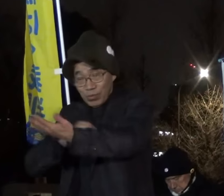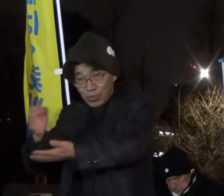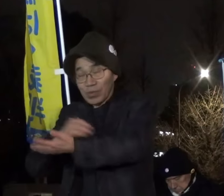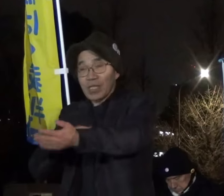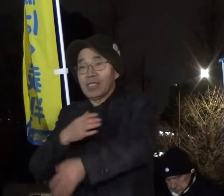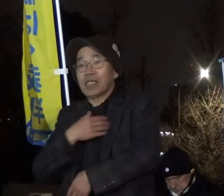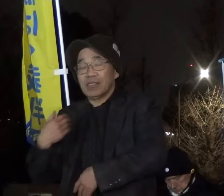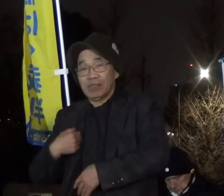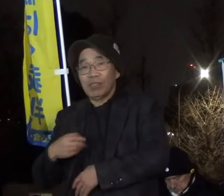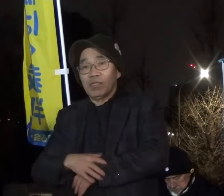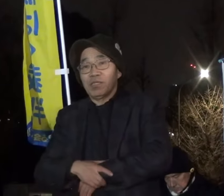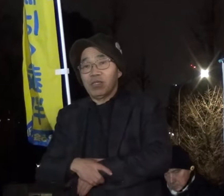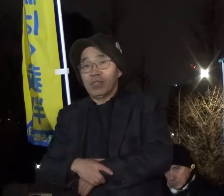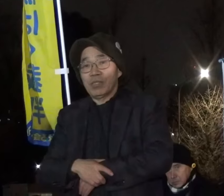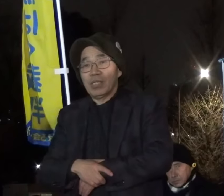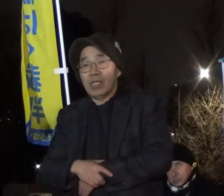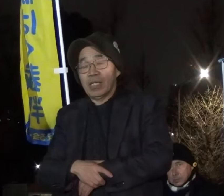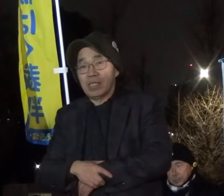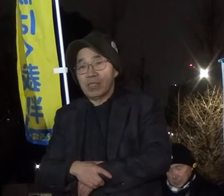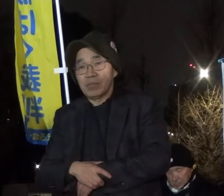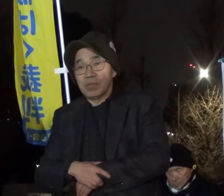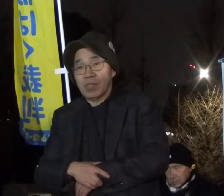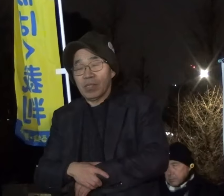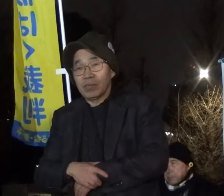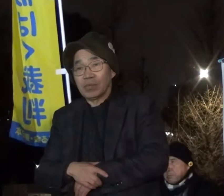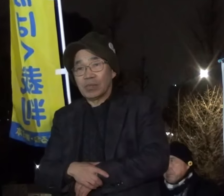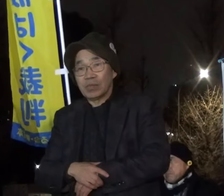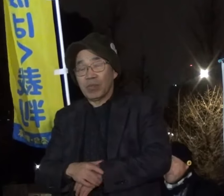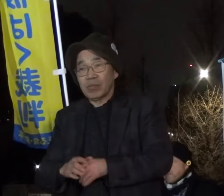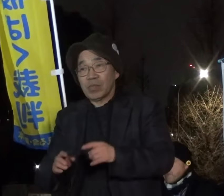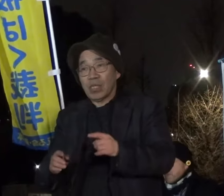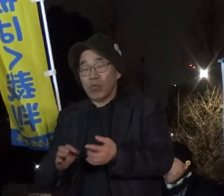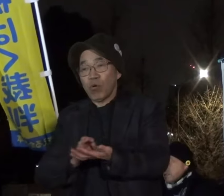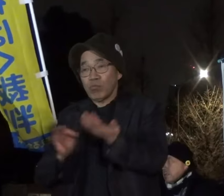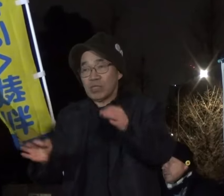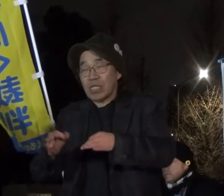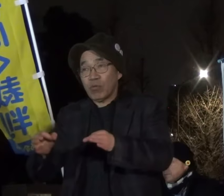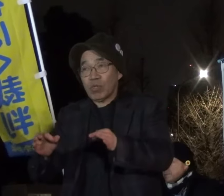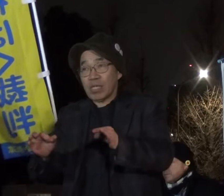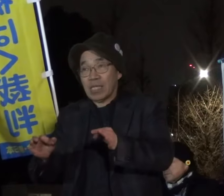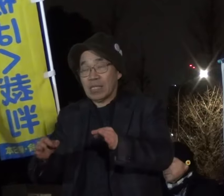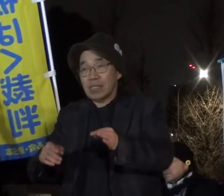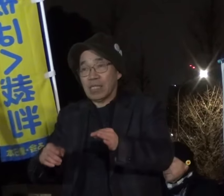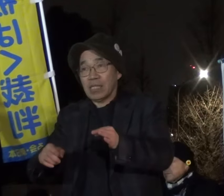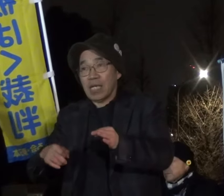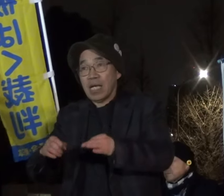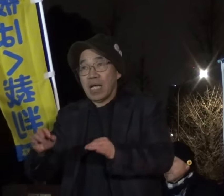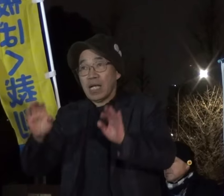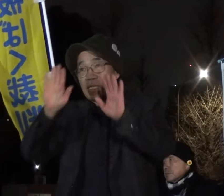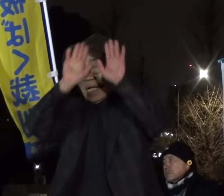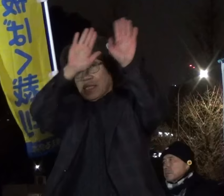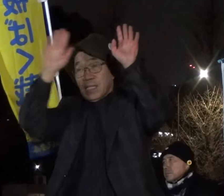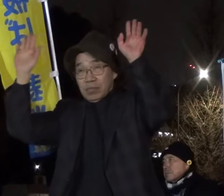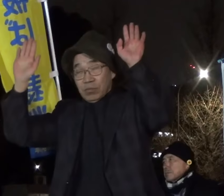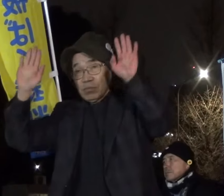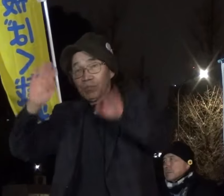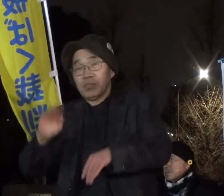ば店の中に貼ってるビラはこういうビラなんです。生きるとは甘くはない